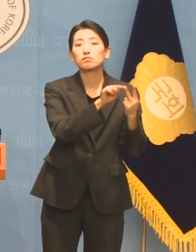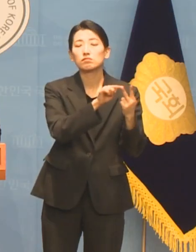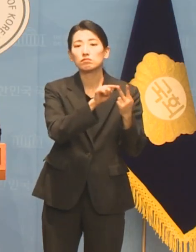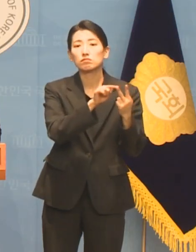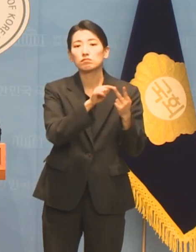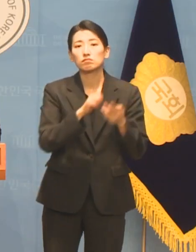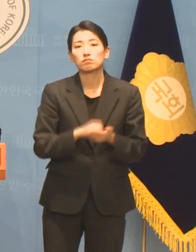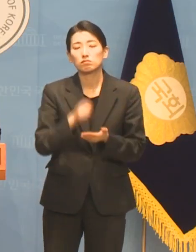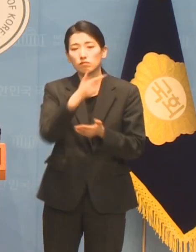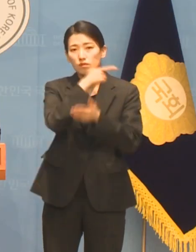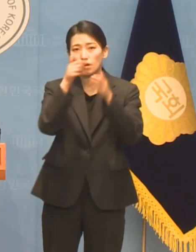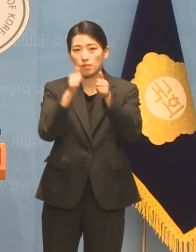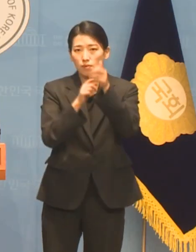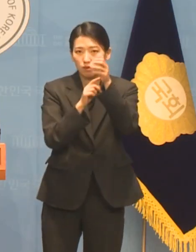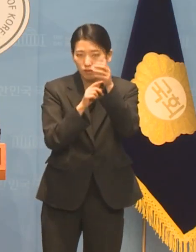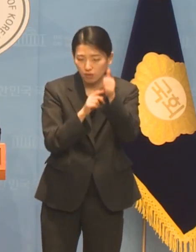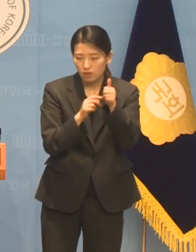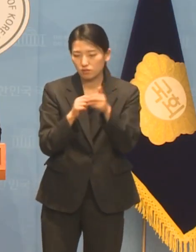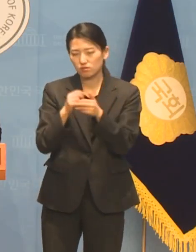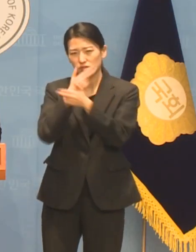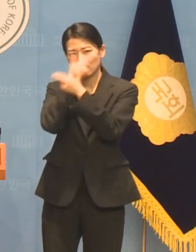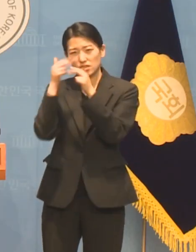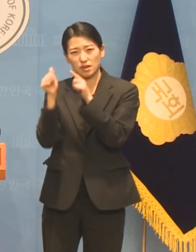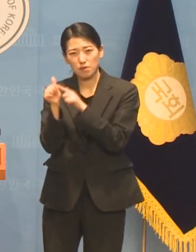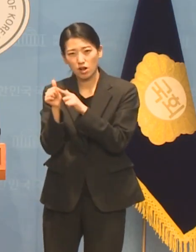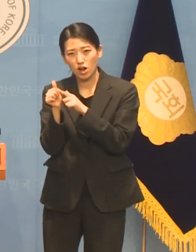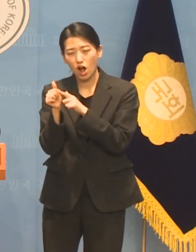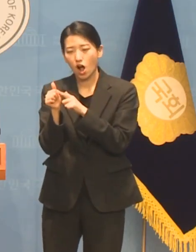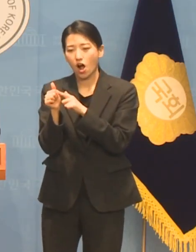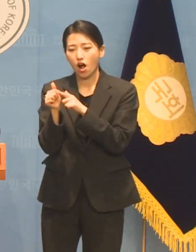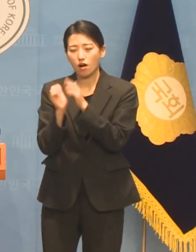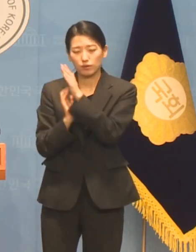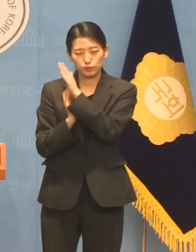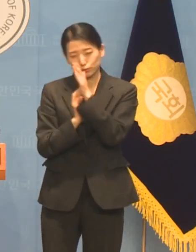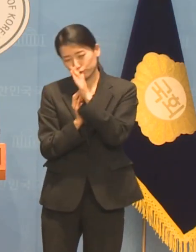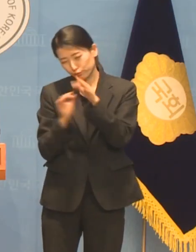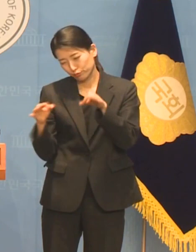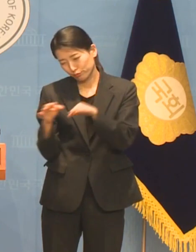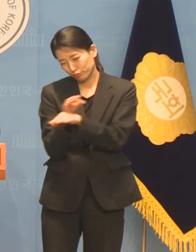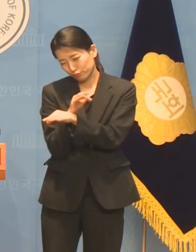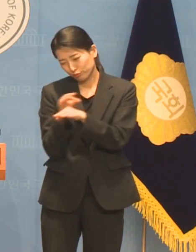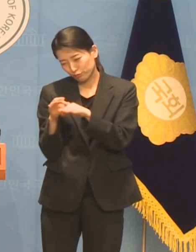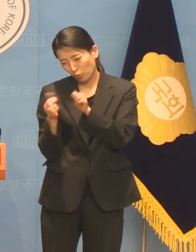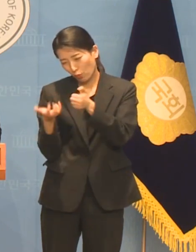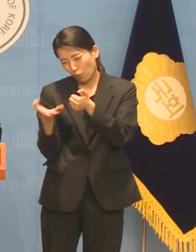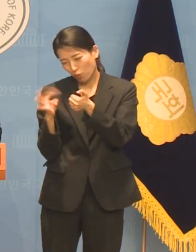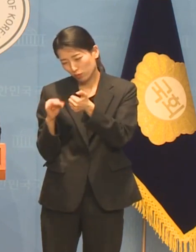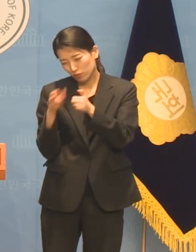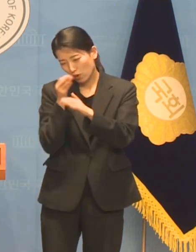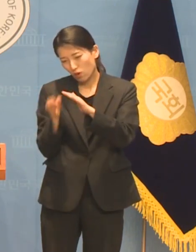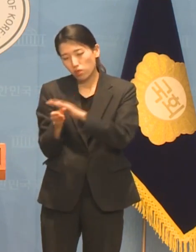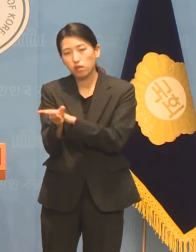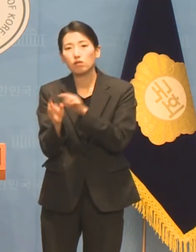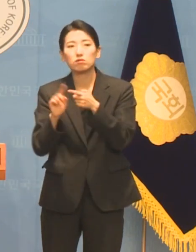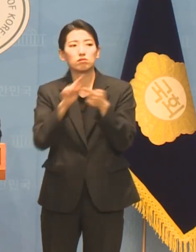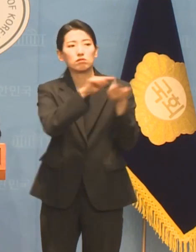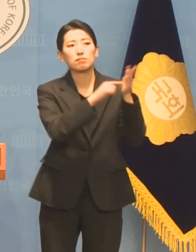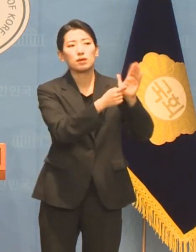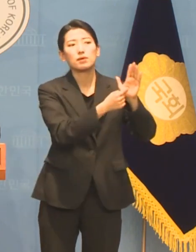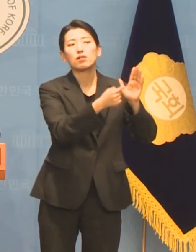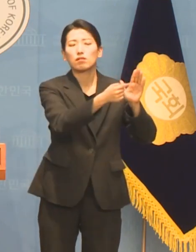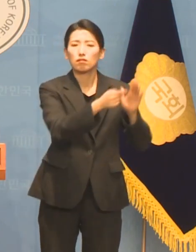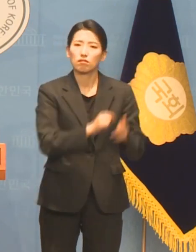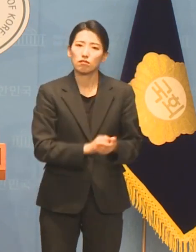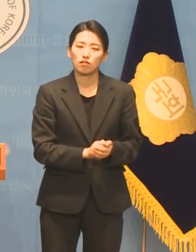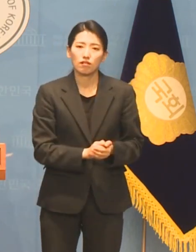대법관 간 50원 재판 거래설을 각각 4월 2일과 4월 1일에 보도하였습니다. 그러나 김만배의